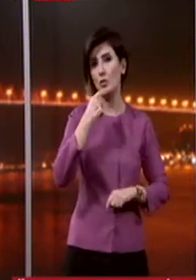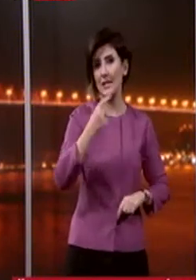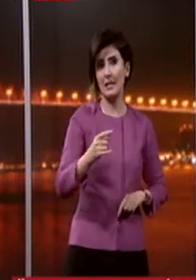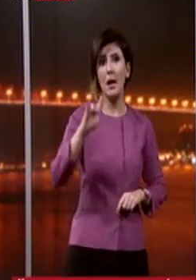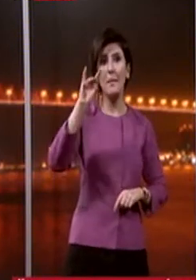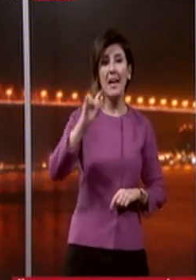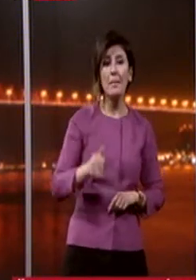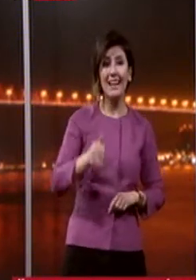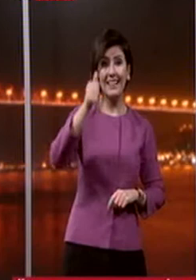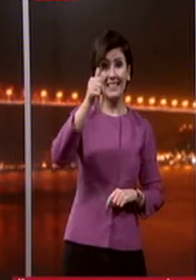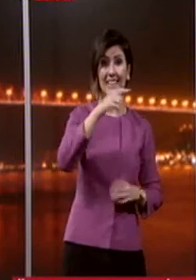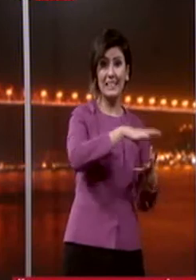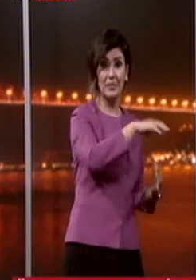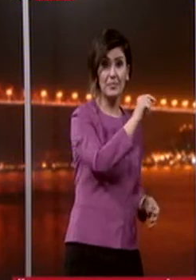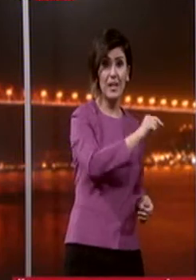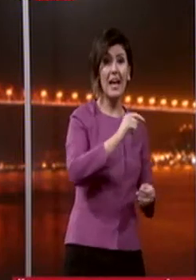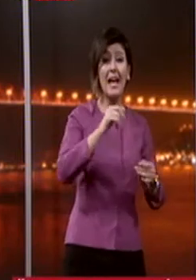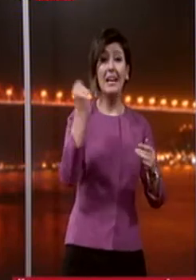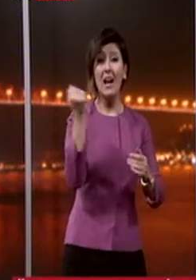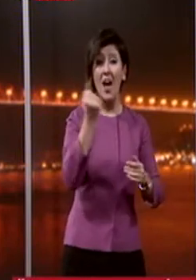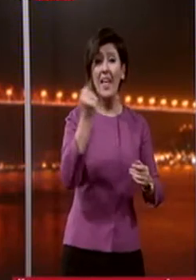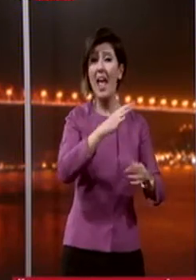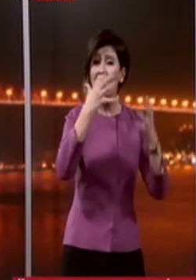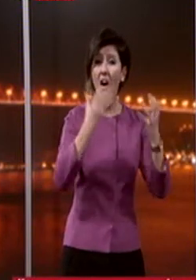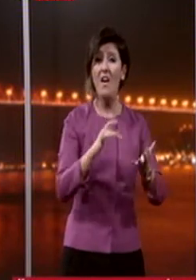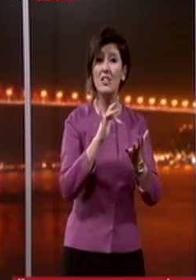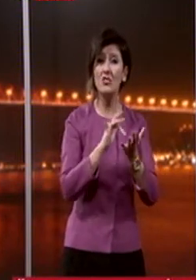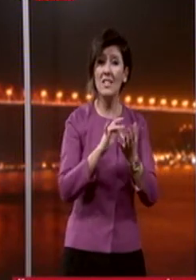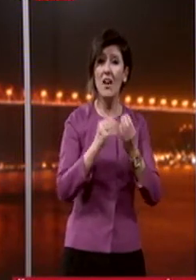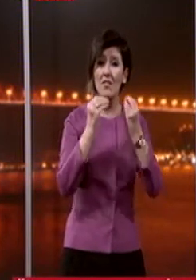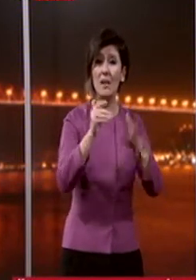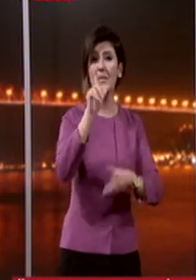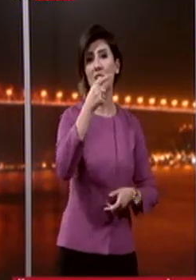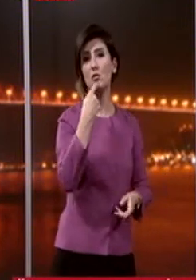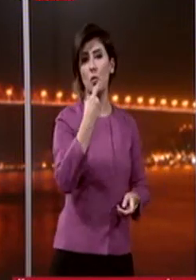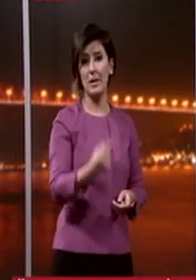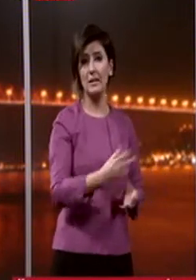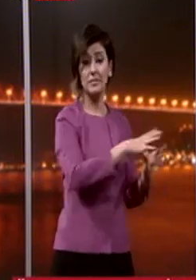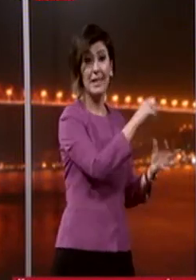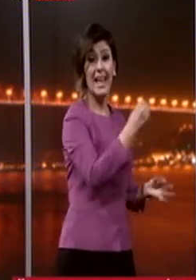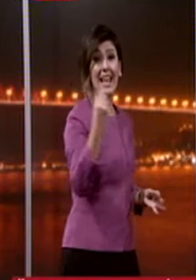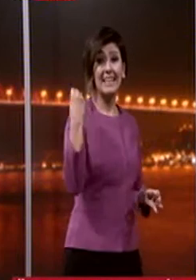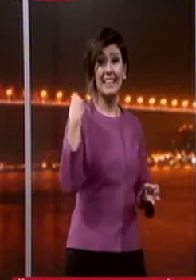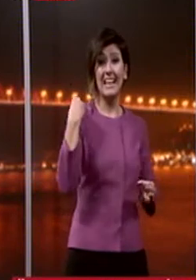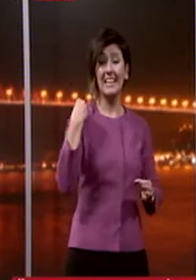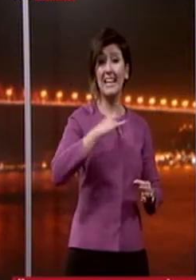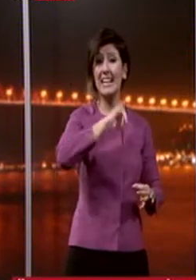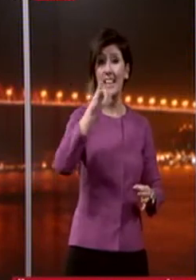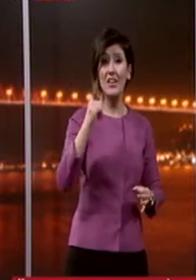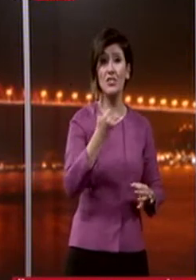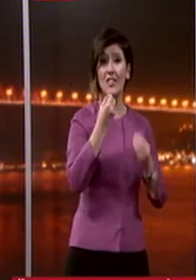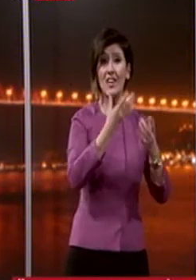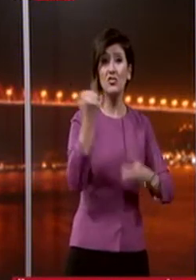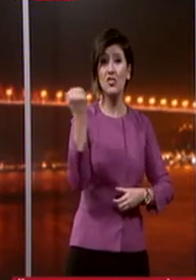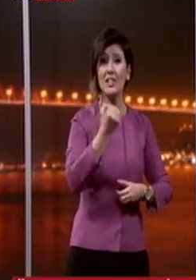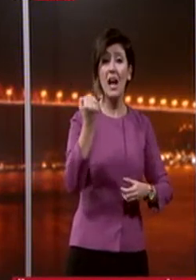MHP lideri Devlet Bahçeli ise katillerin en ağır düzeyde cezalandırılması gerektiğini söyledi. Bahçeli, yeni dehşet verici